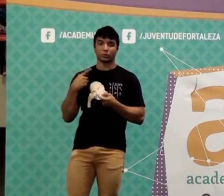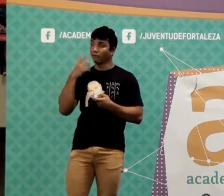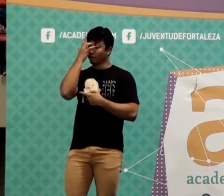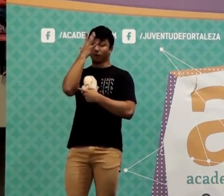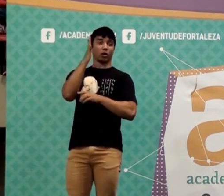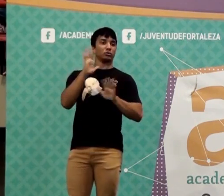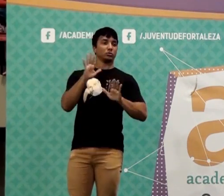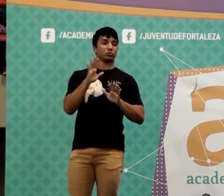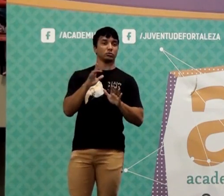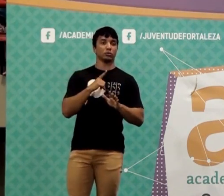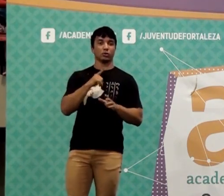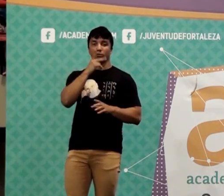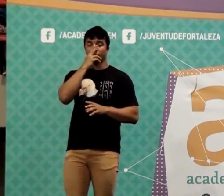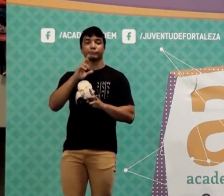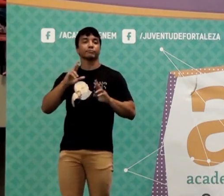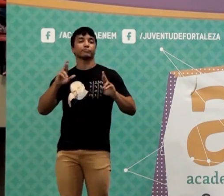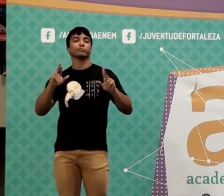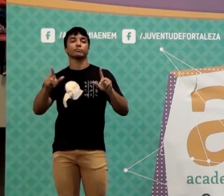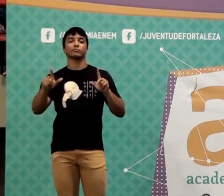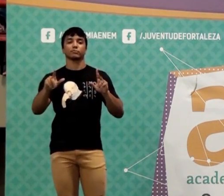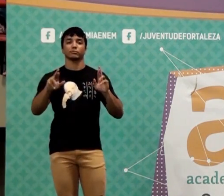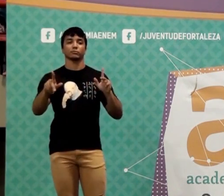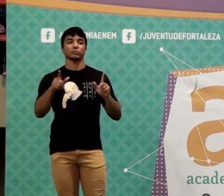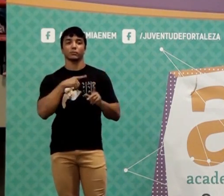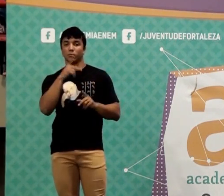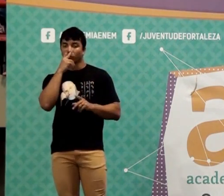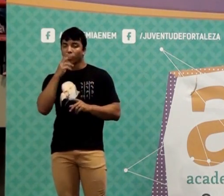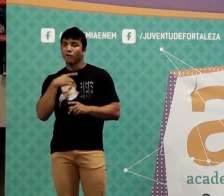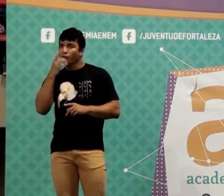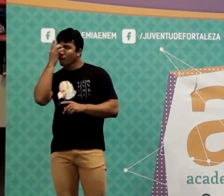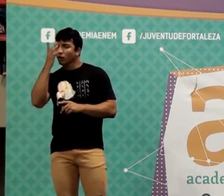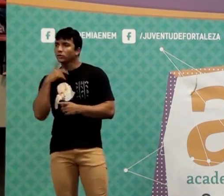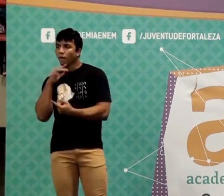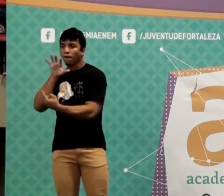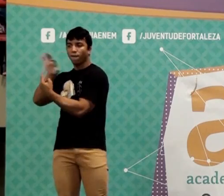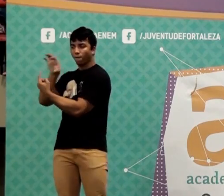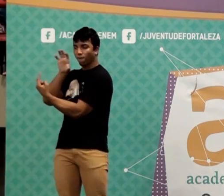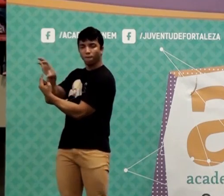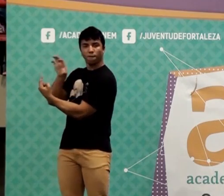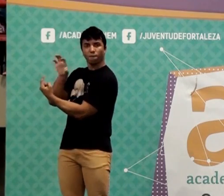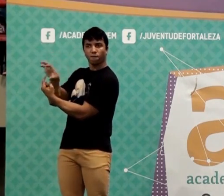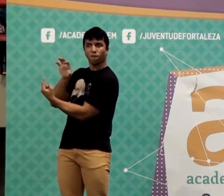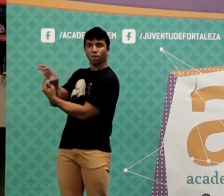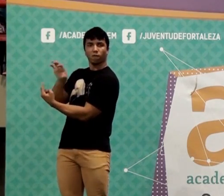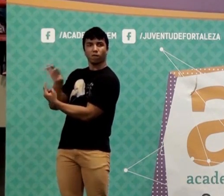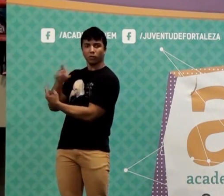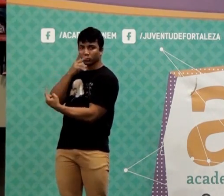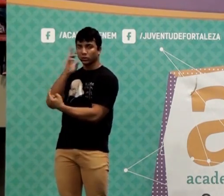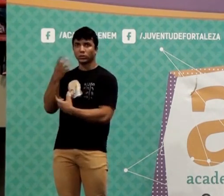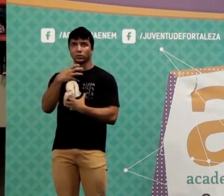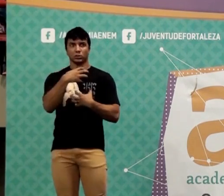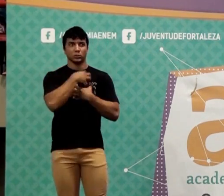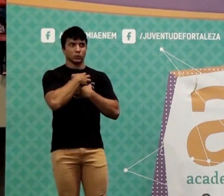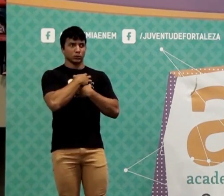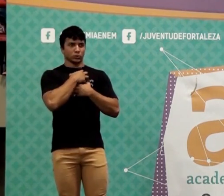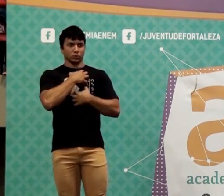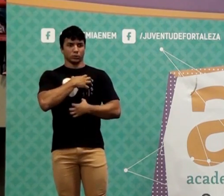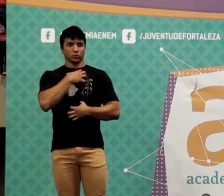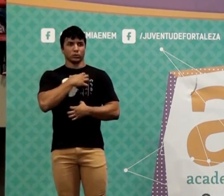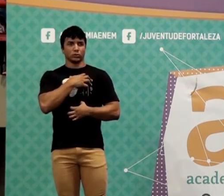que a maneira como isso foi contada acabou chamando mais gente do que eles podiam controlar. A questão não foi